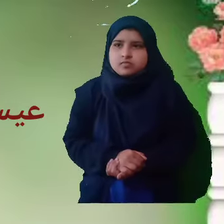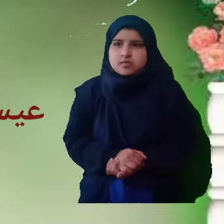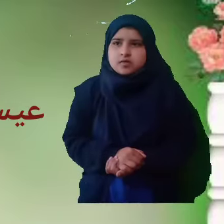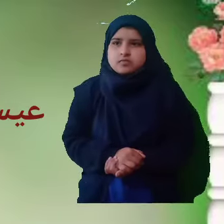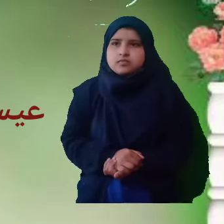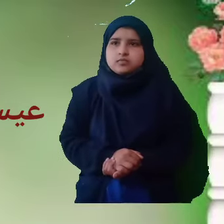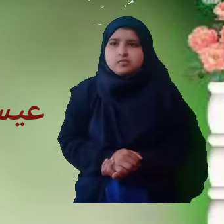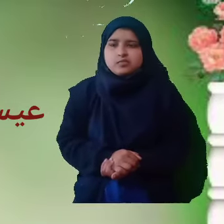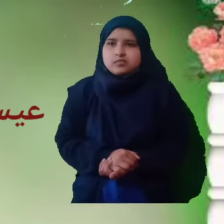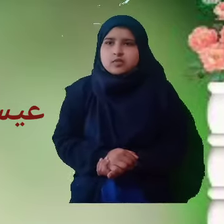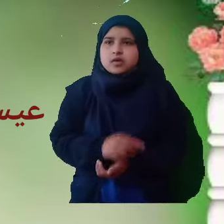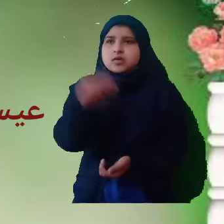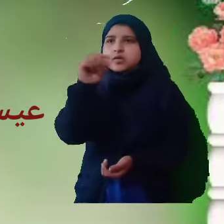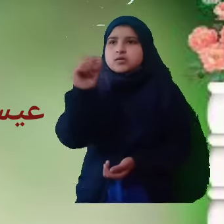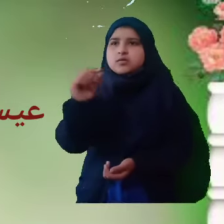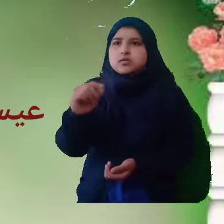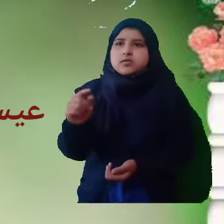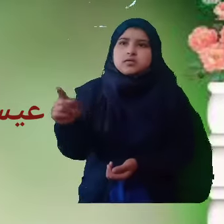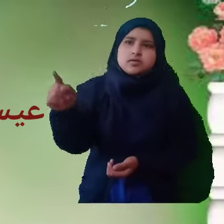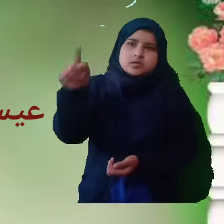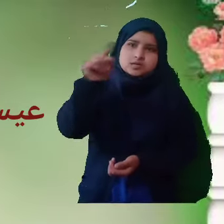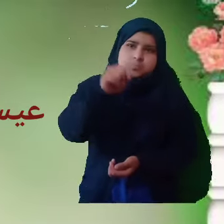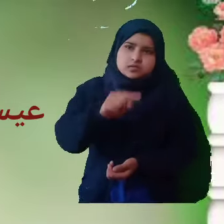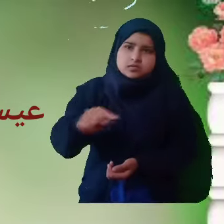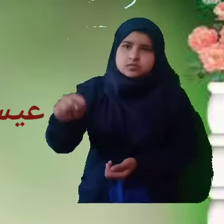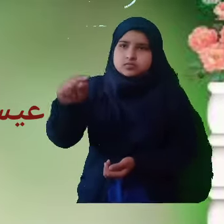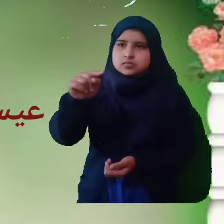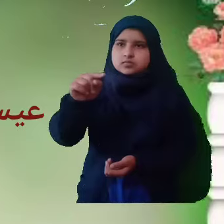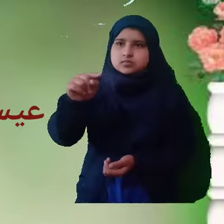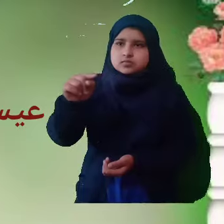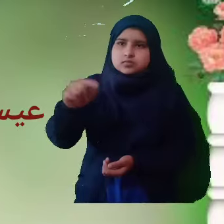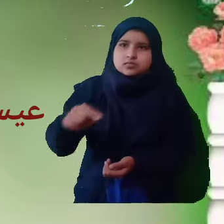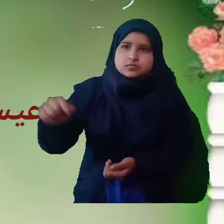ईस्वी महीने, ईस्वी महीने,